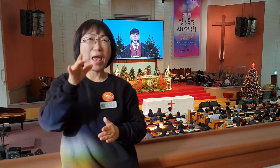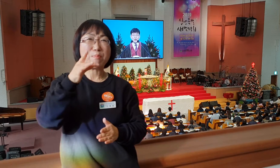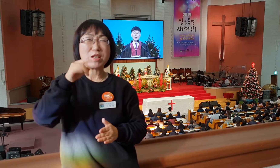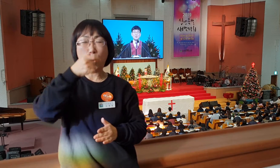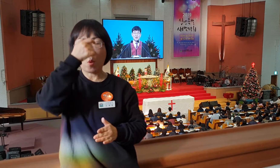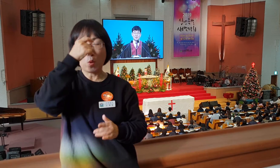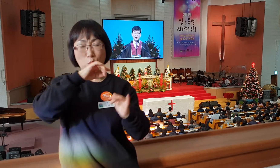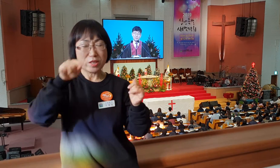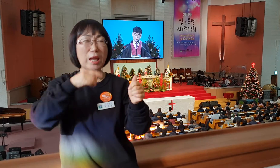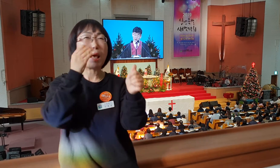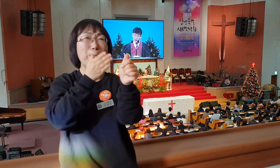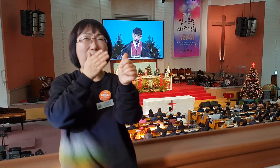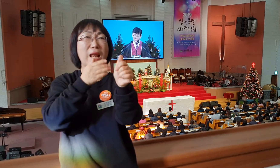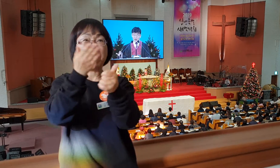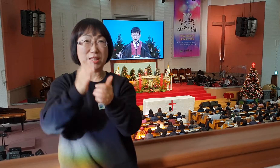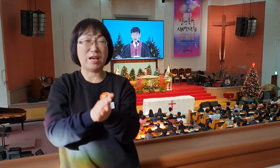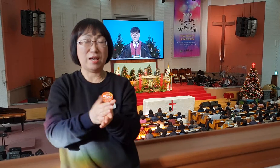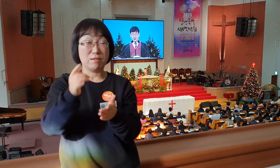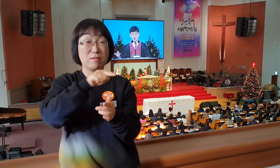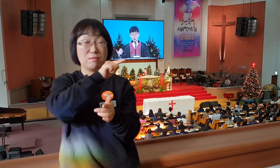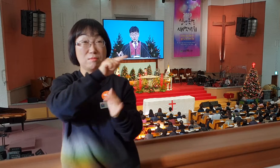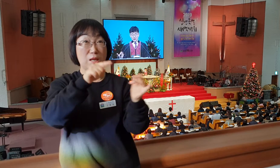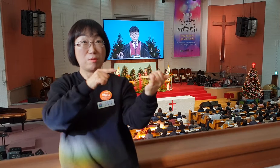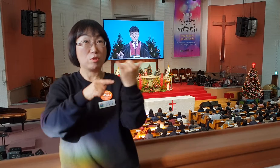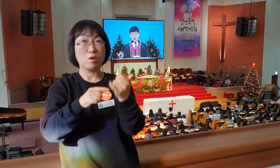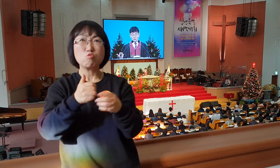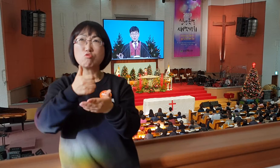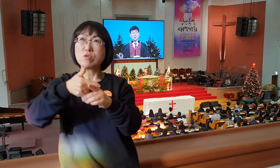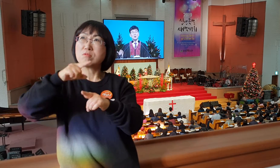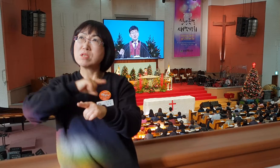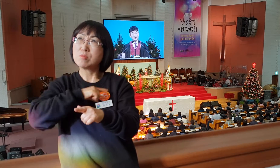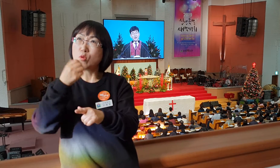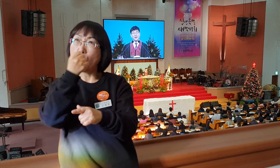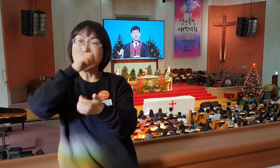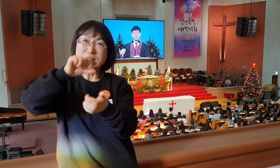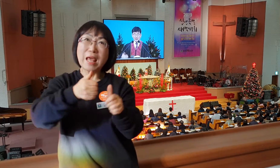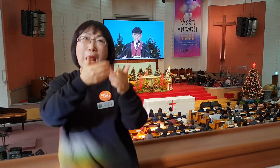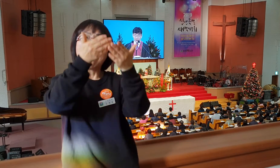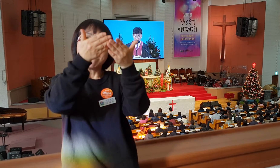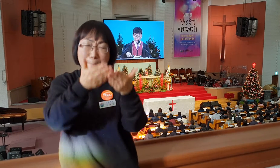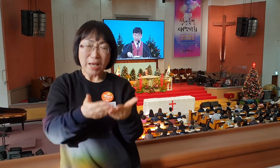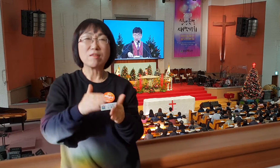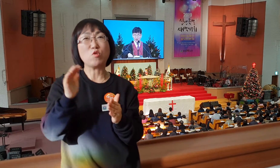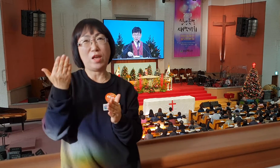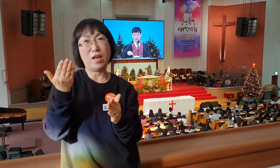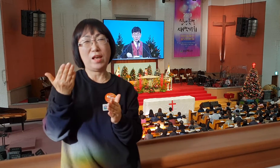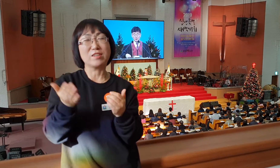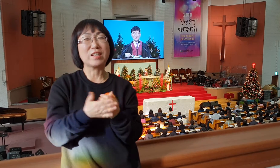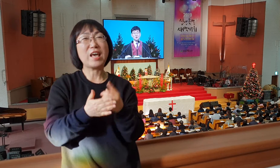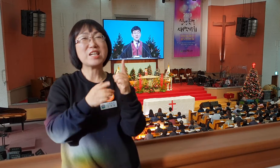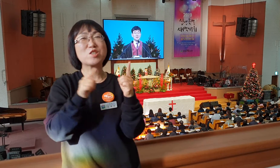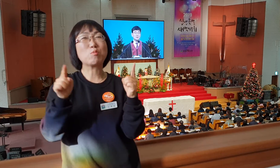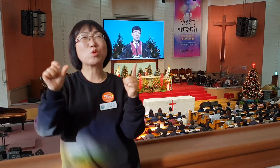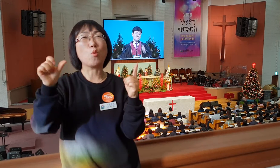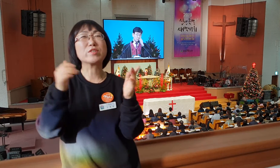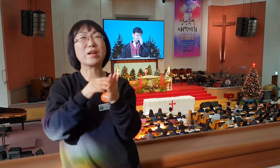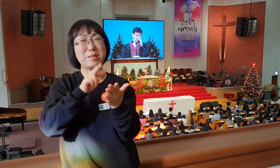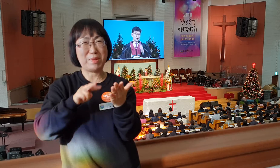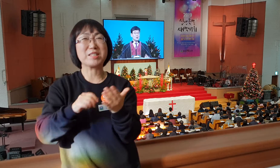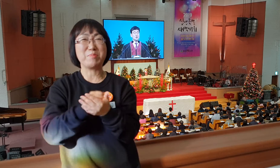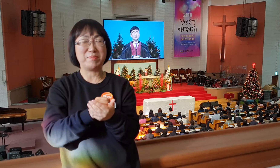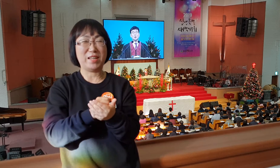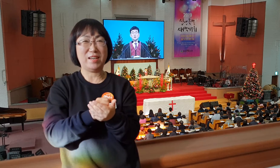교인들에게 말합니다. 그랬더니 그 사람들이 주 예수의 이름으로 세례를 받아요. 그게 1절부터 5절까지입니다.